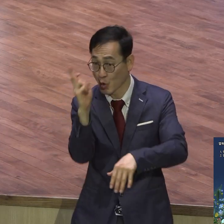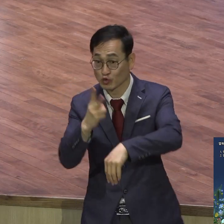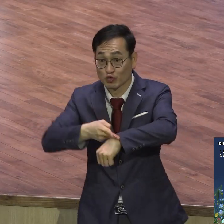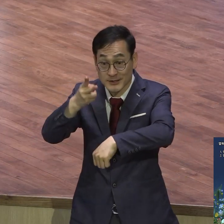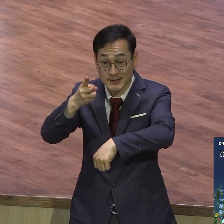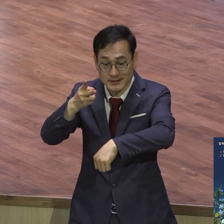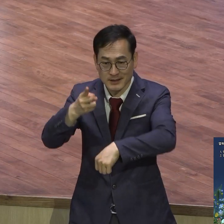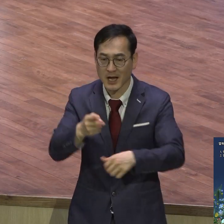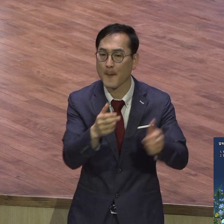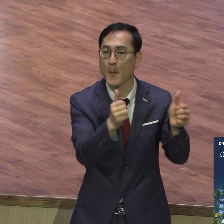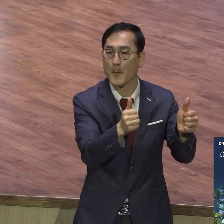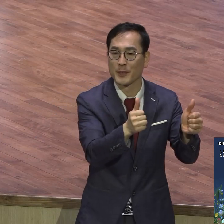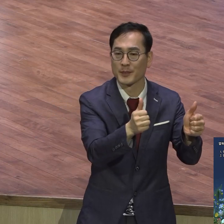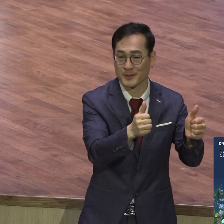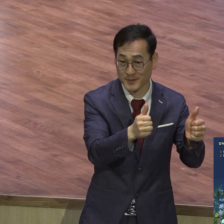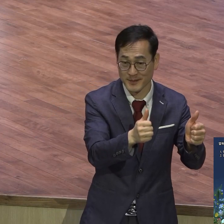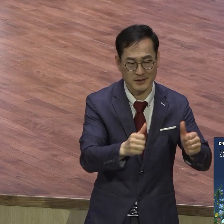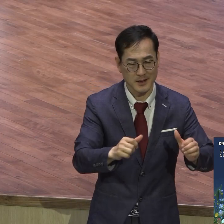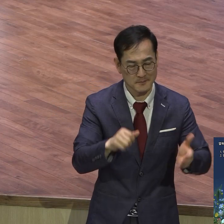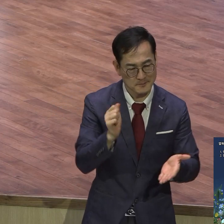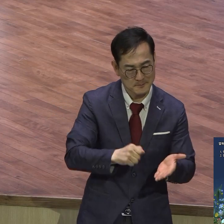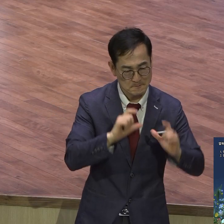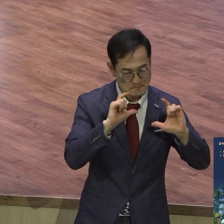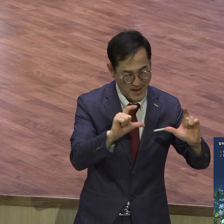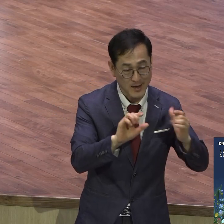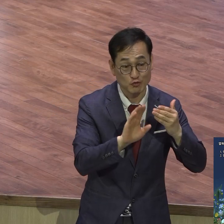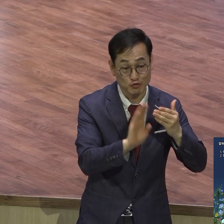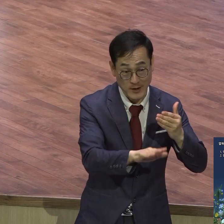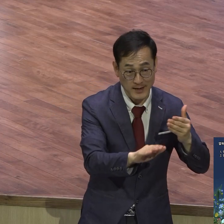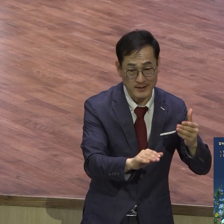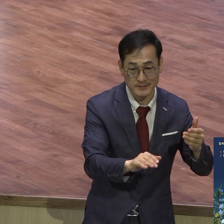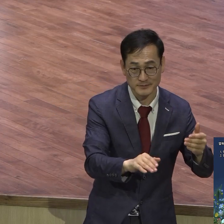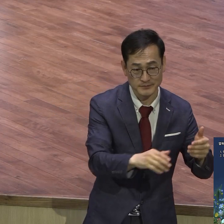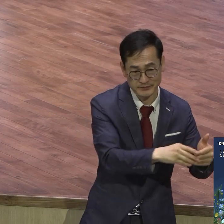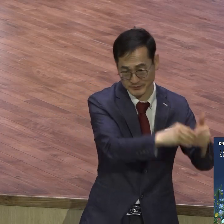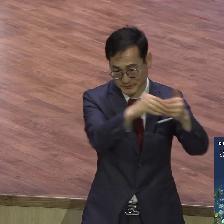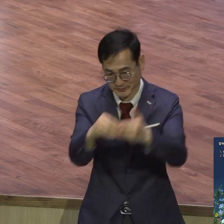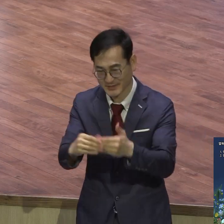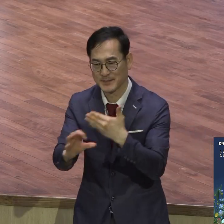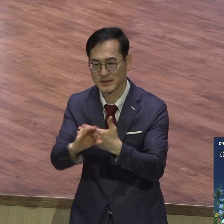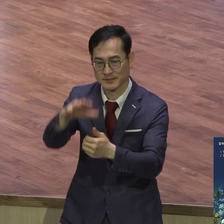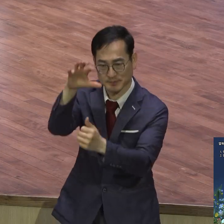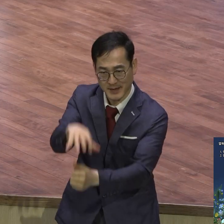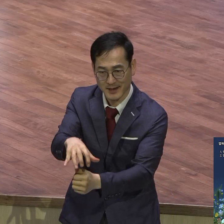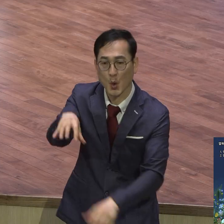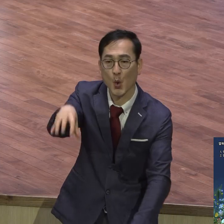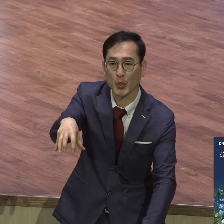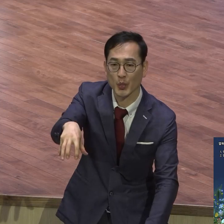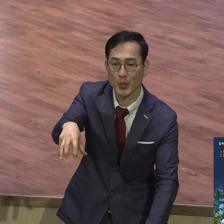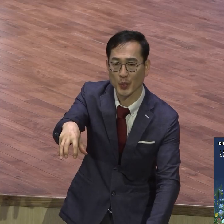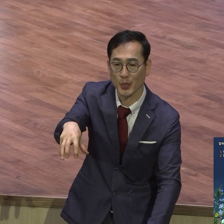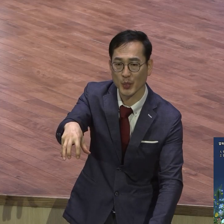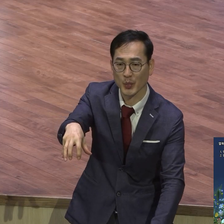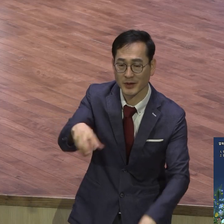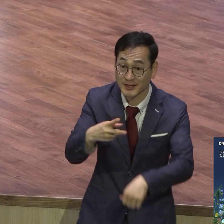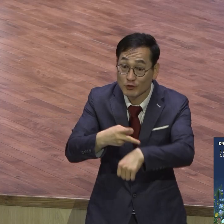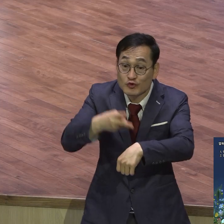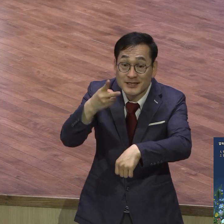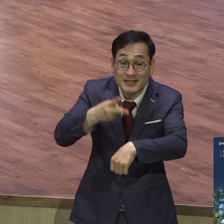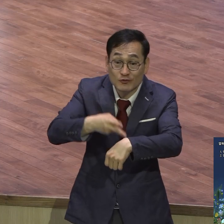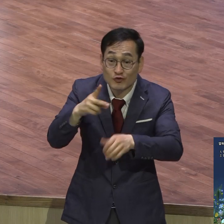법원에서 판결 받고 딱 도착해서 딱 유치인 들어가는 숫자 숫자 딱 나오는 게 오후